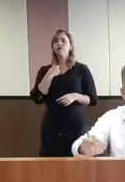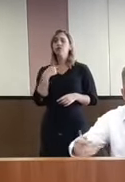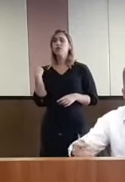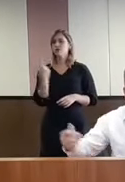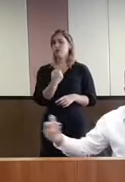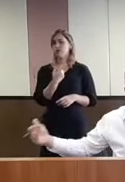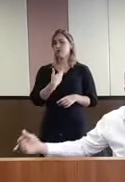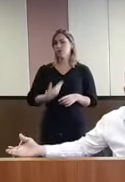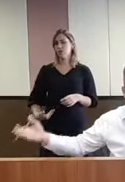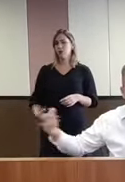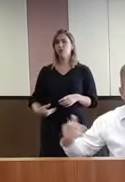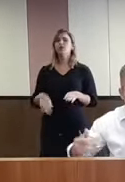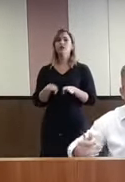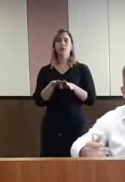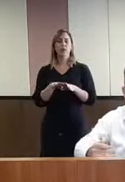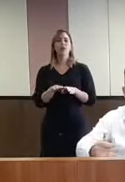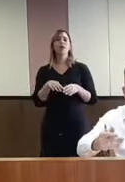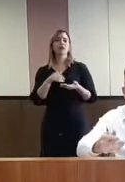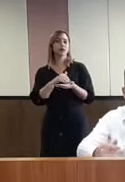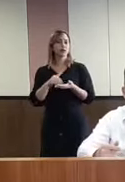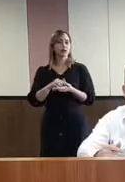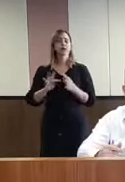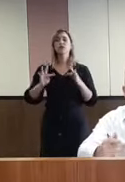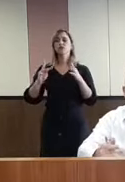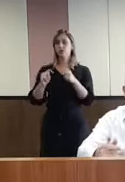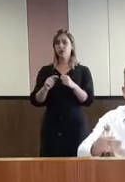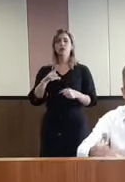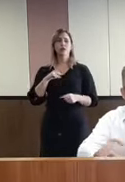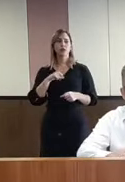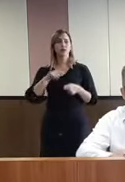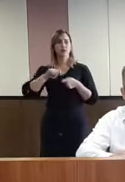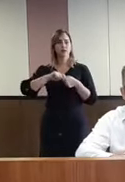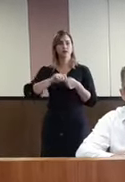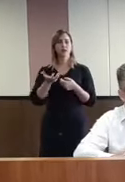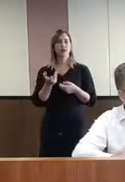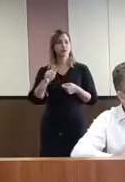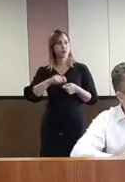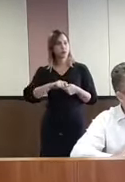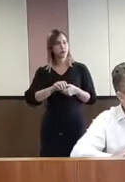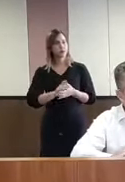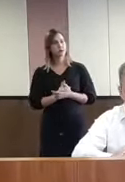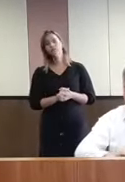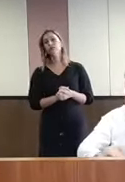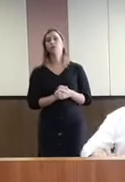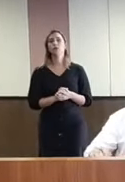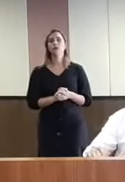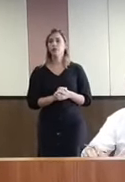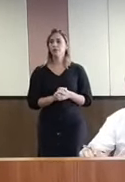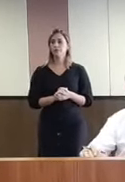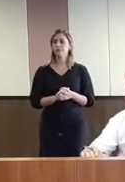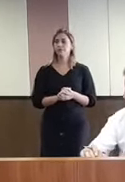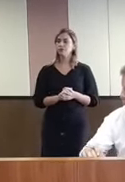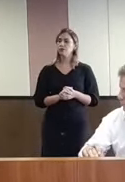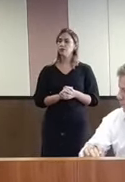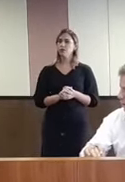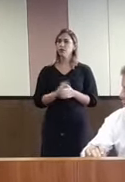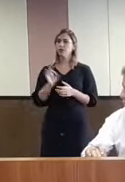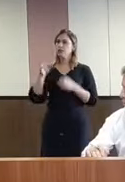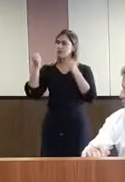nós, governo, secretaria, agentes públicos, temos que fazer e queremos fazer. Governador, me permita só dar mais